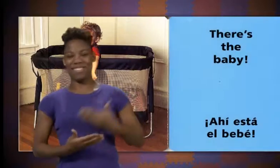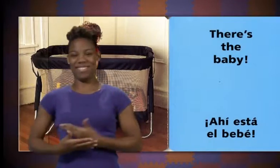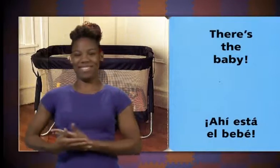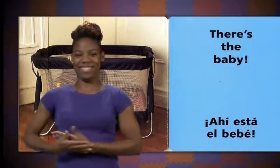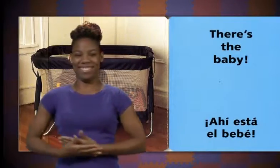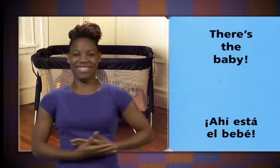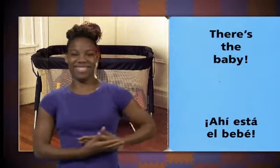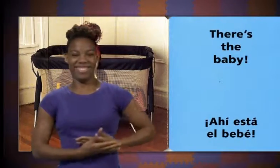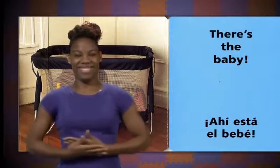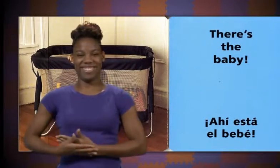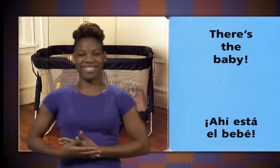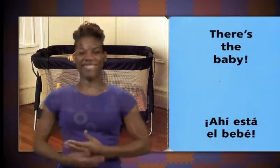Ahí está el bebé.